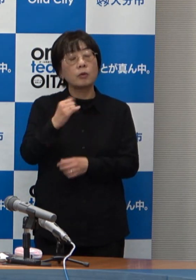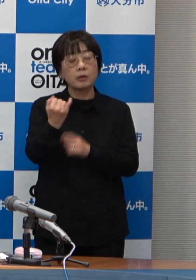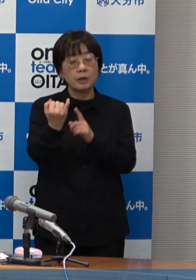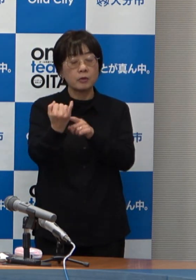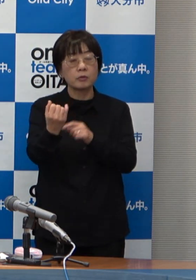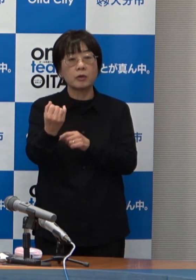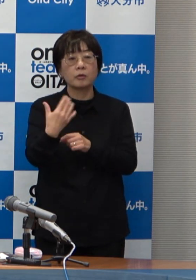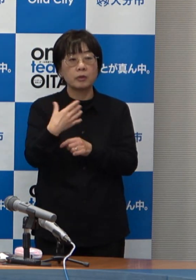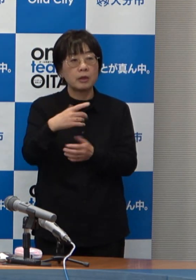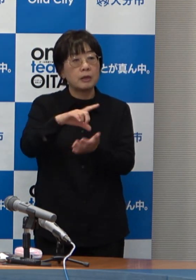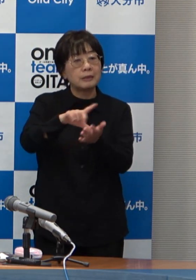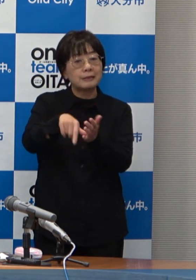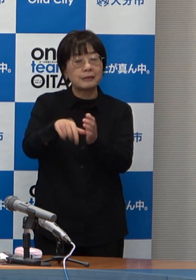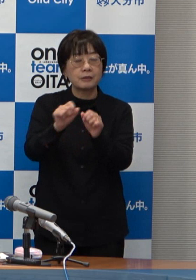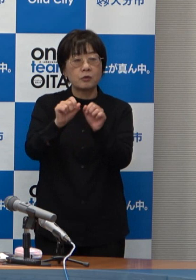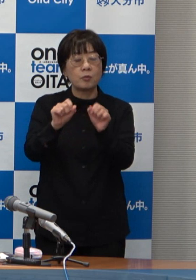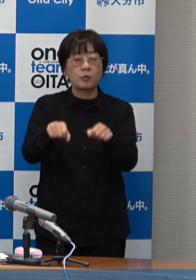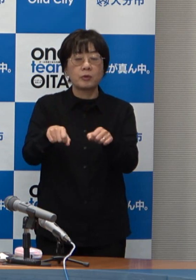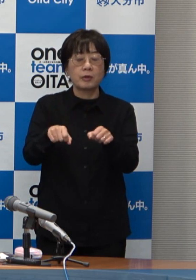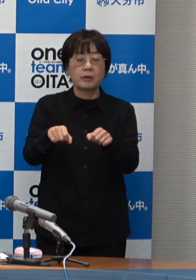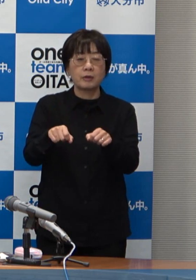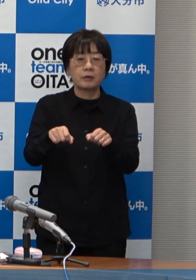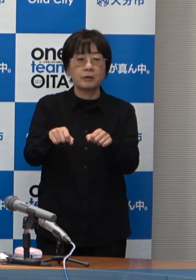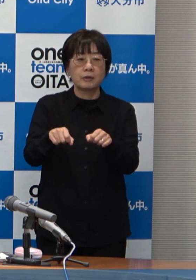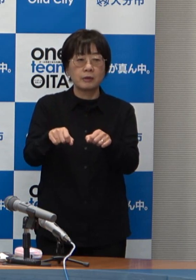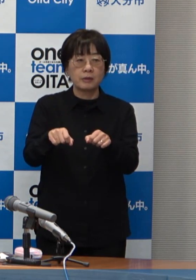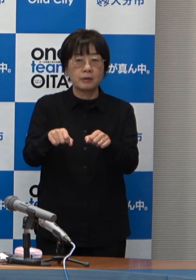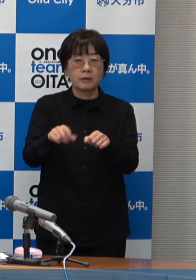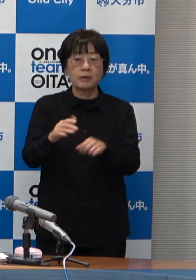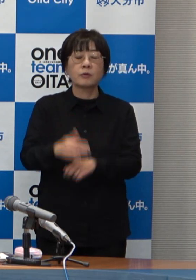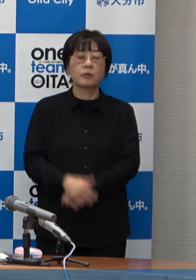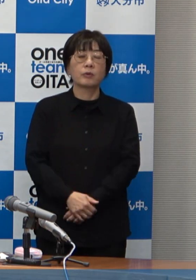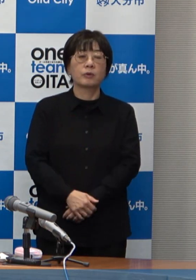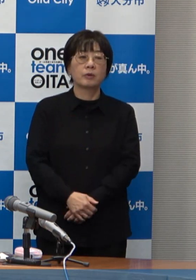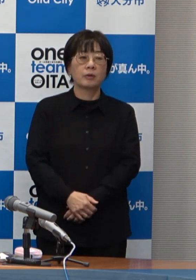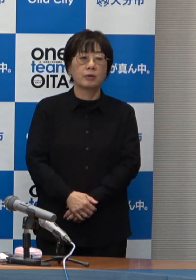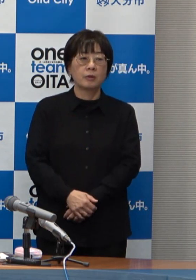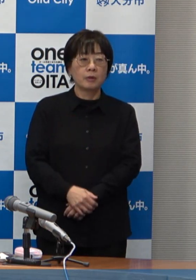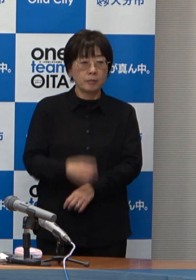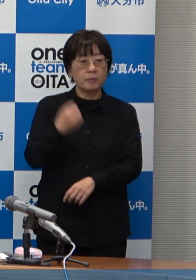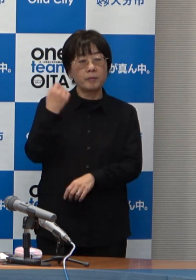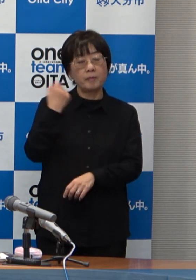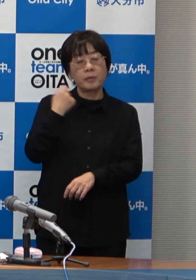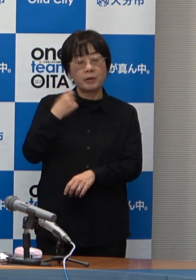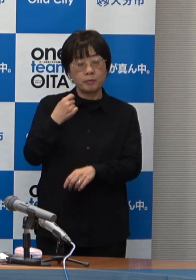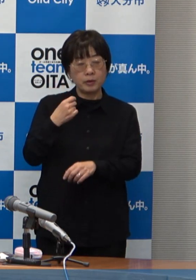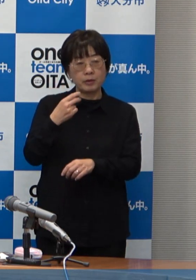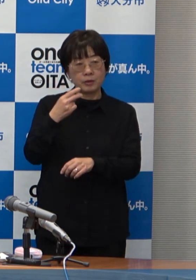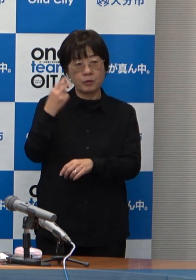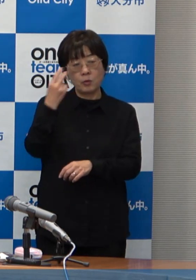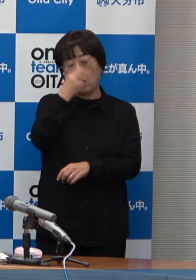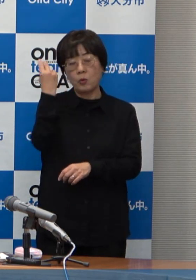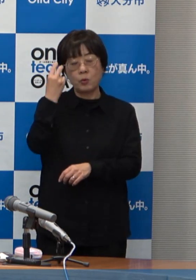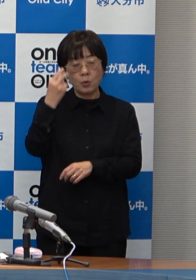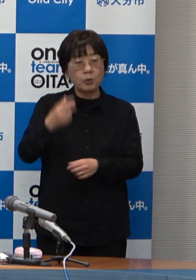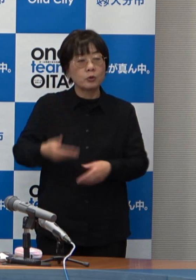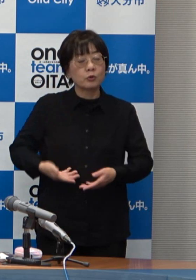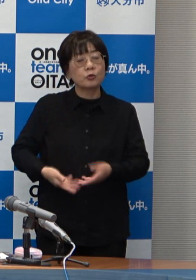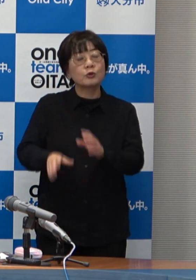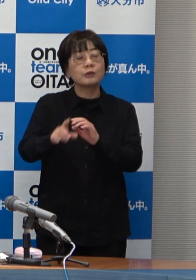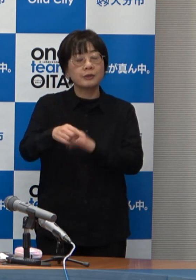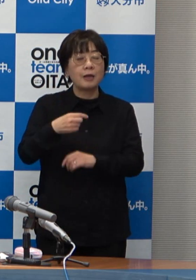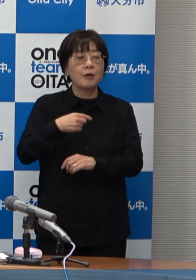地域的な問題で大変申し訳ないんですけど筆技小学校會議中学南高校出身でもに私の地元です